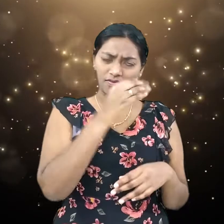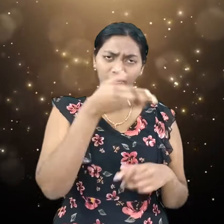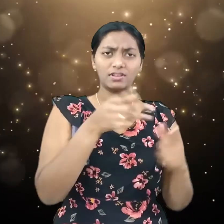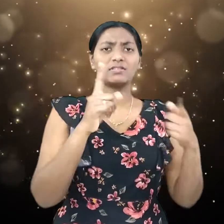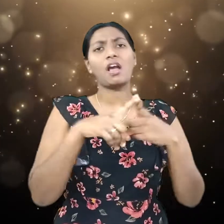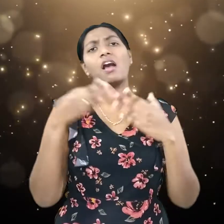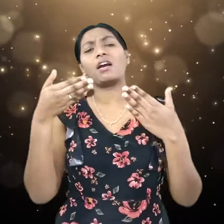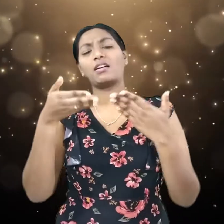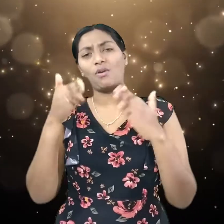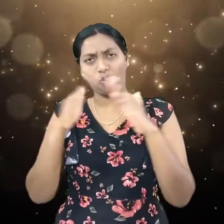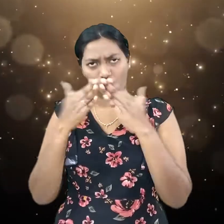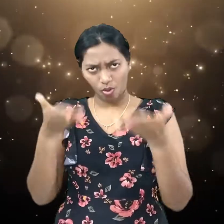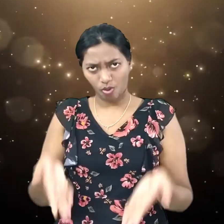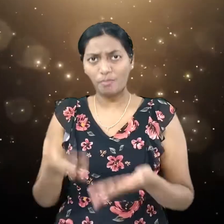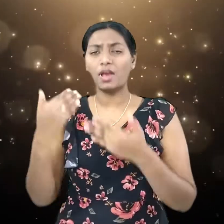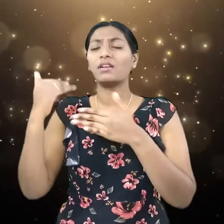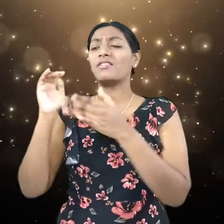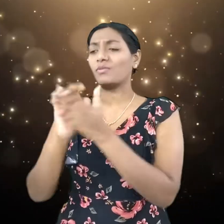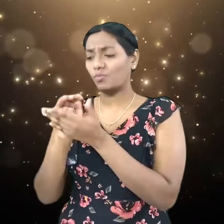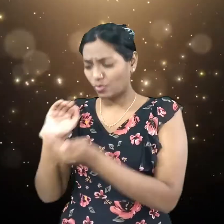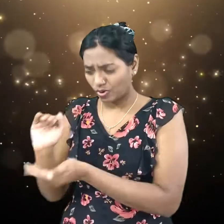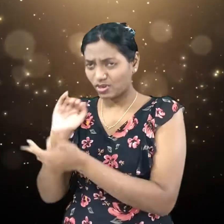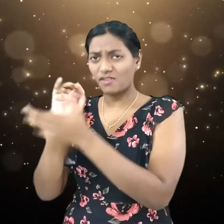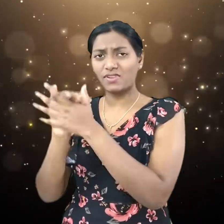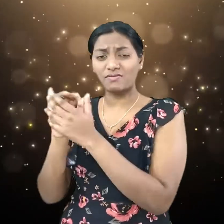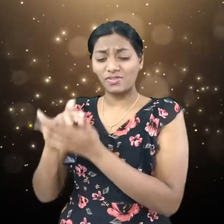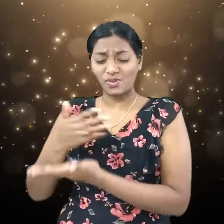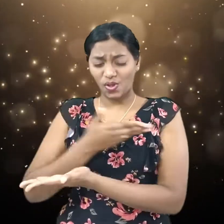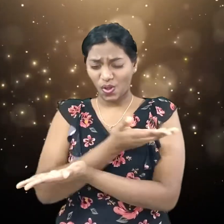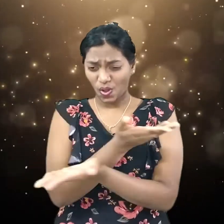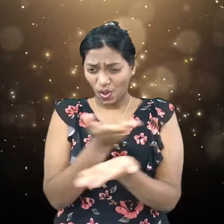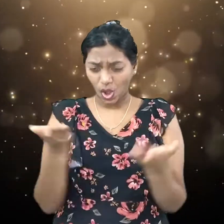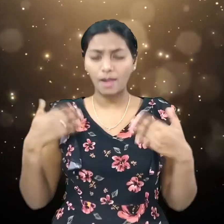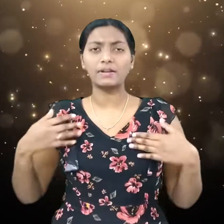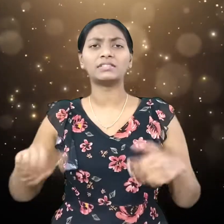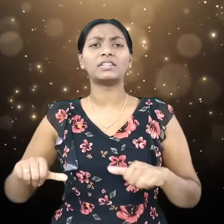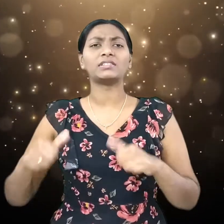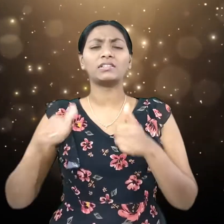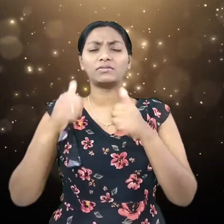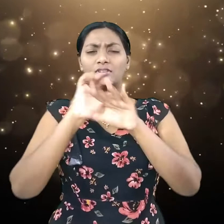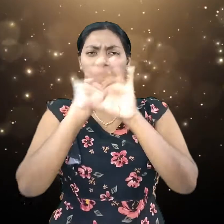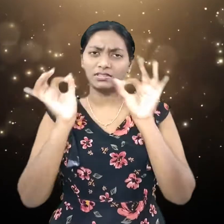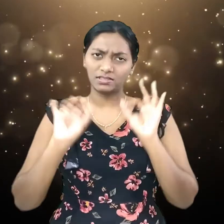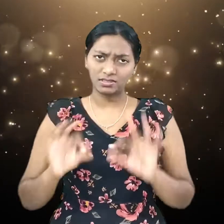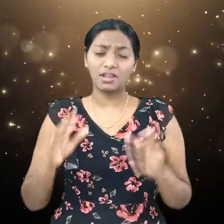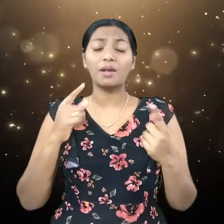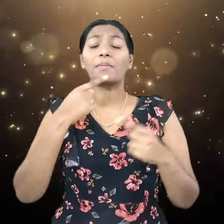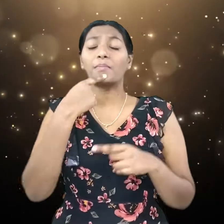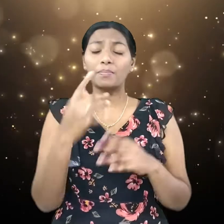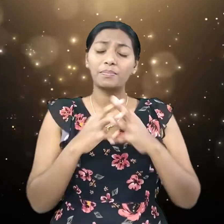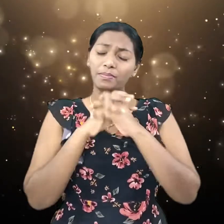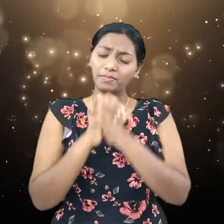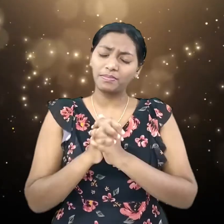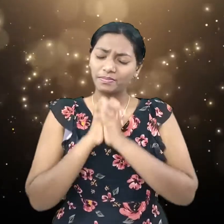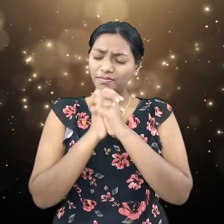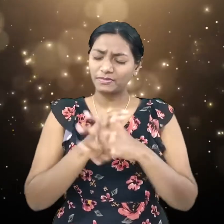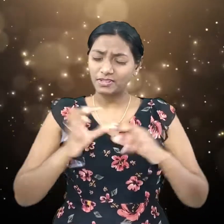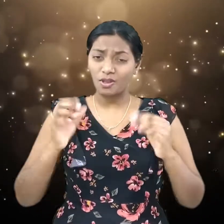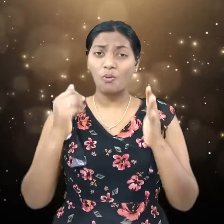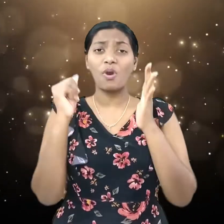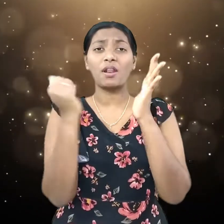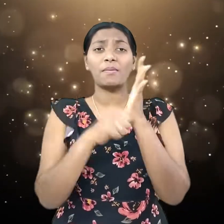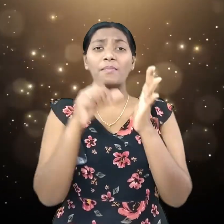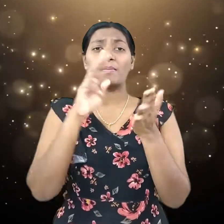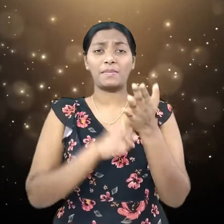से का बाज जहों त्रकामा। प्रार्थना कीजिए ये महीना हमारा बदलाव का है। अल आजादा दे ई